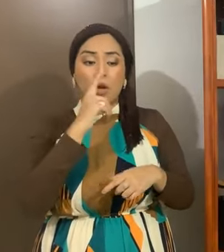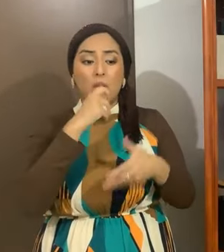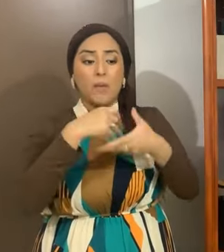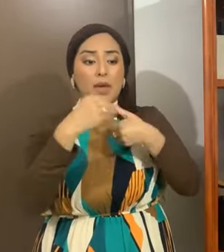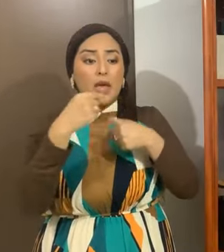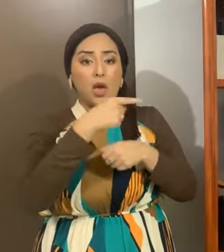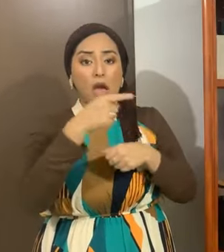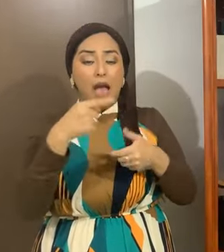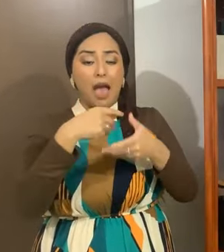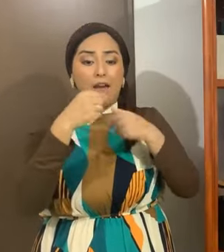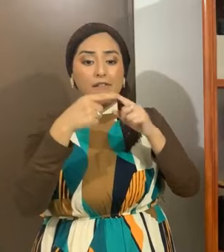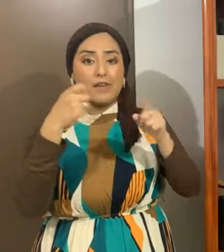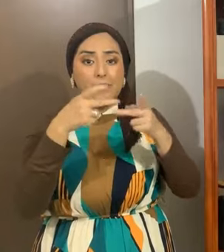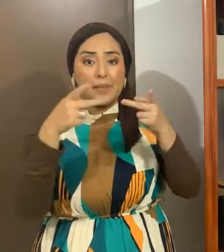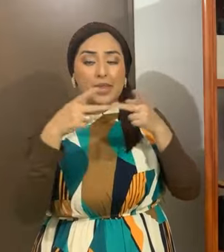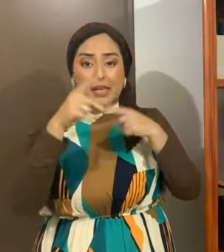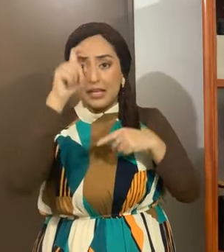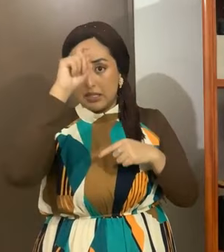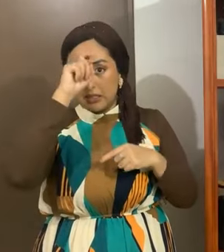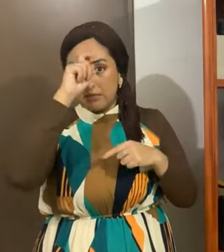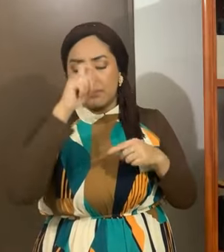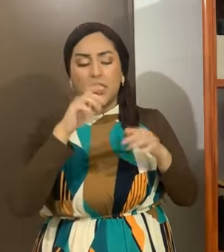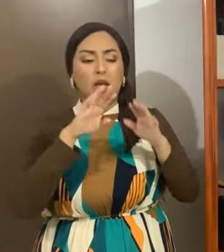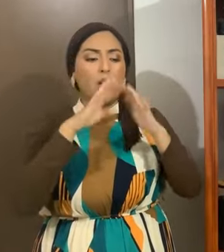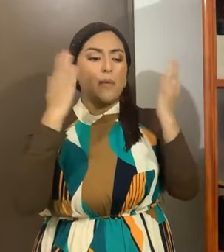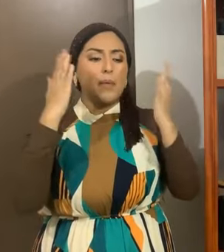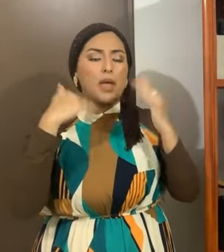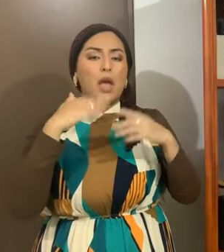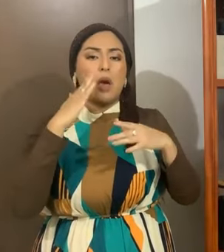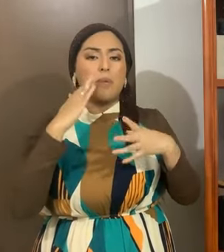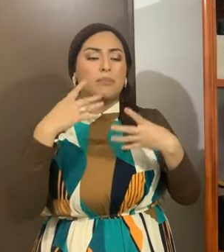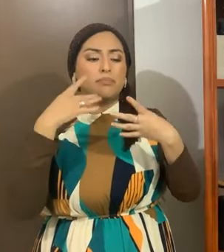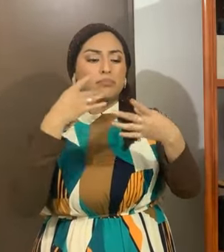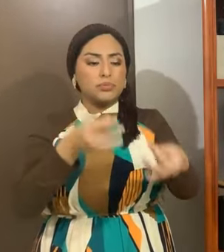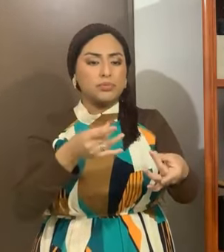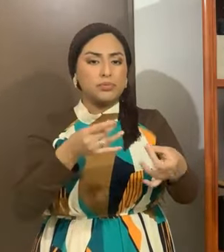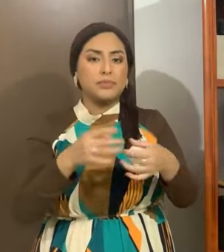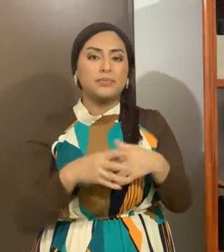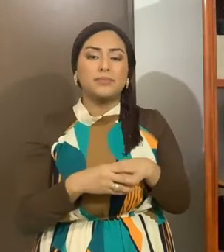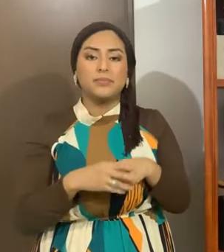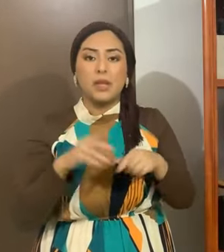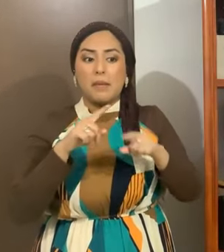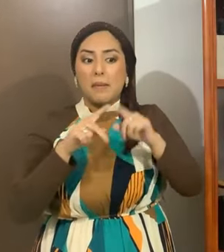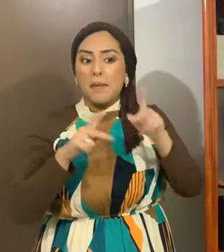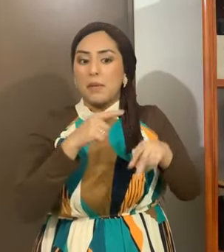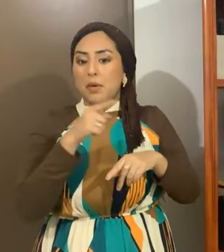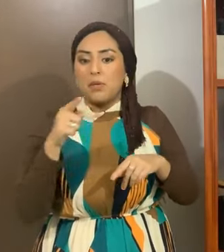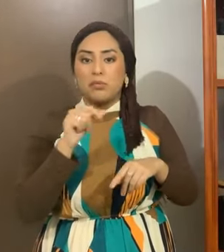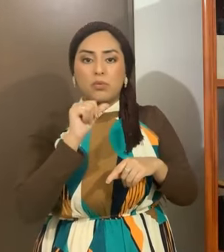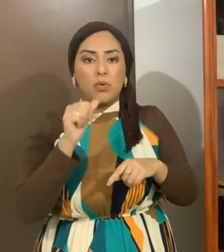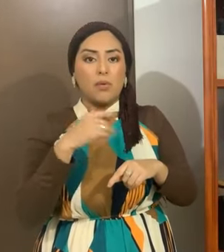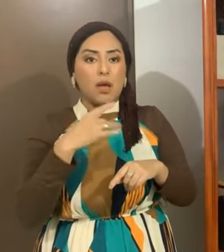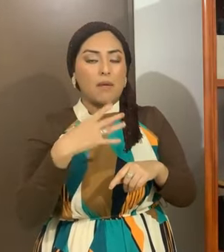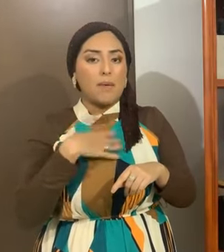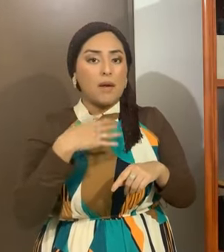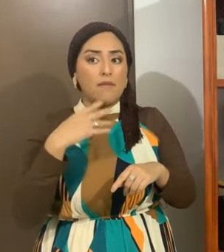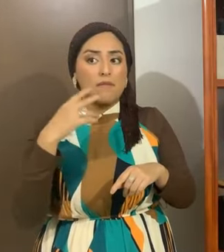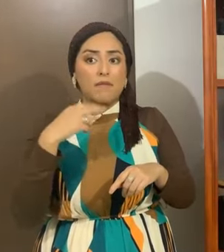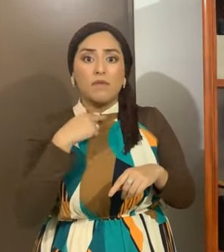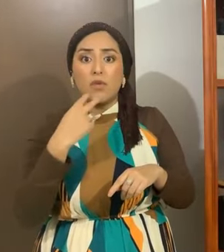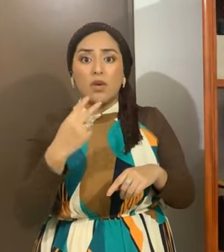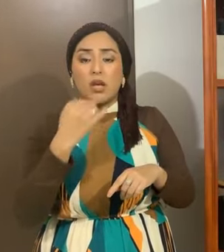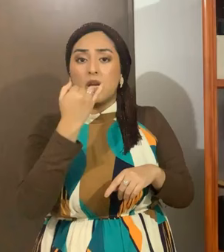Elohim, que te hice subir de la tierra de Egipto. Abre tu boca, y yo la llenaré. Pero mi pueblo no oyó mi voz,